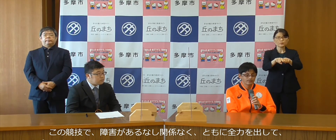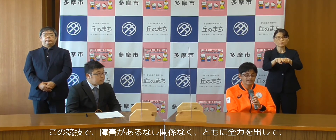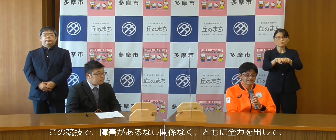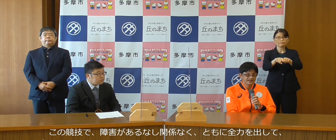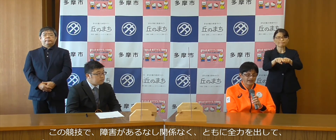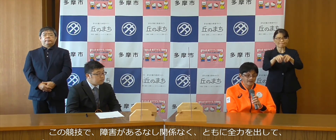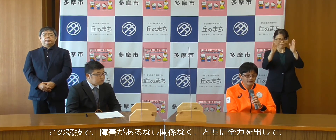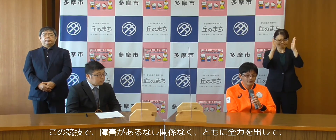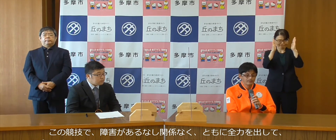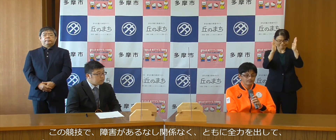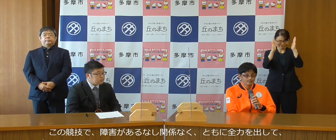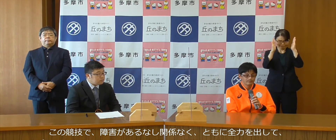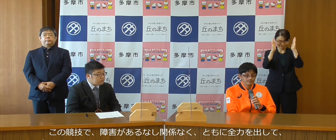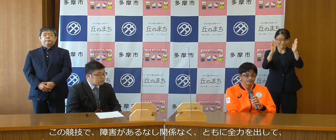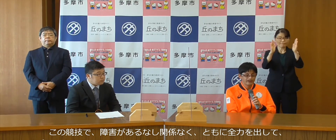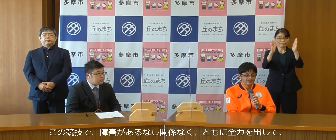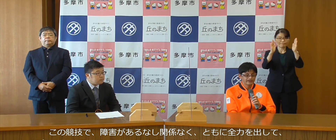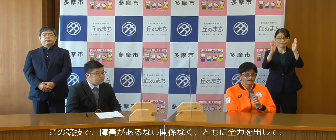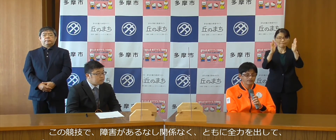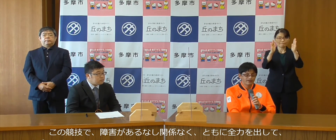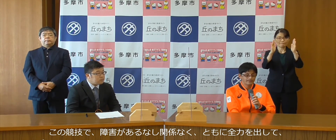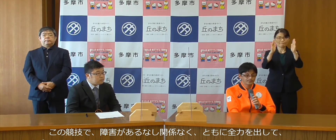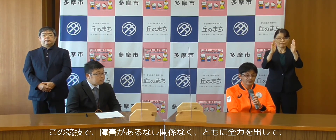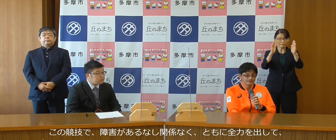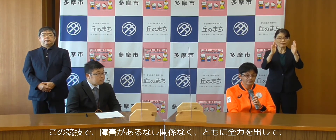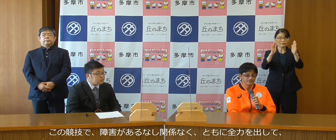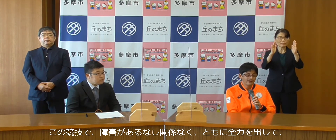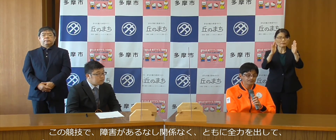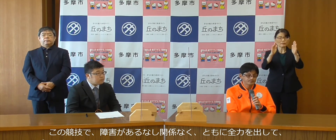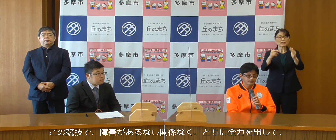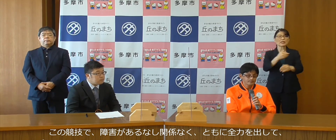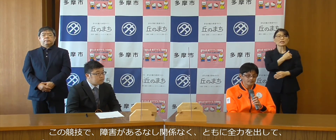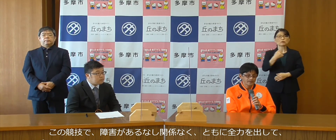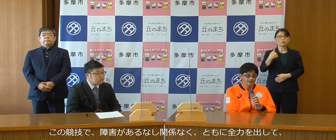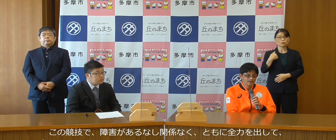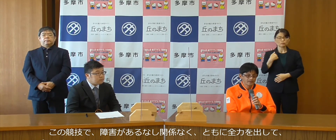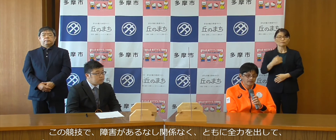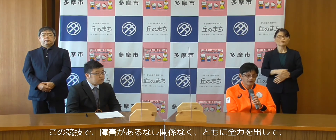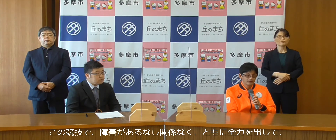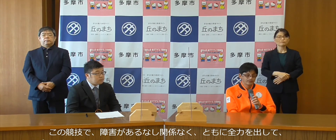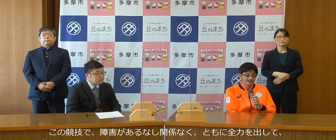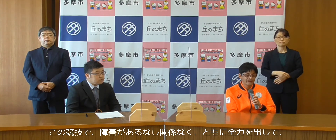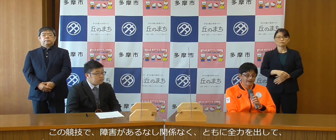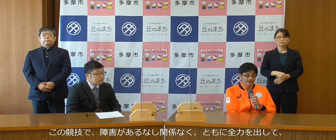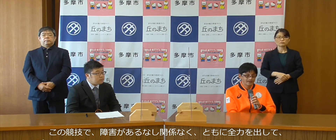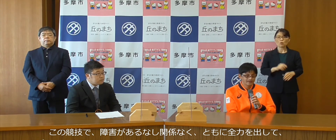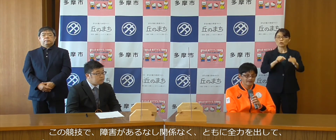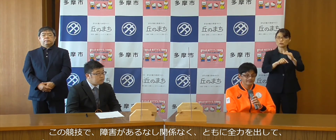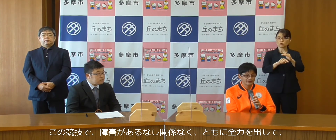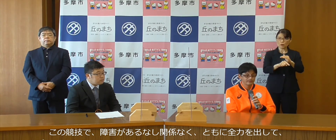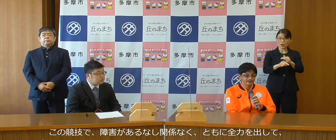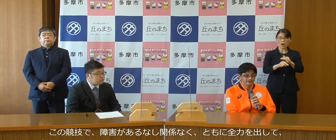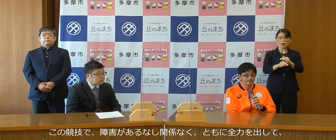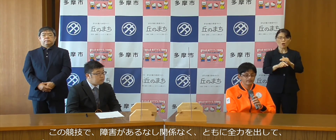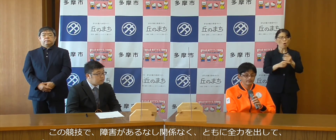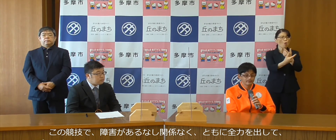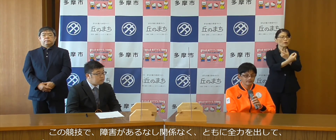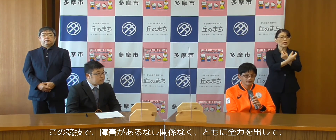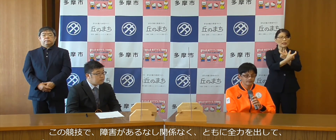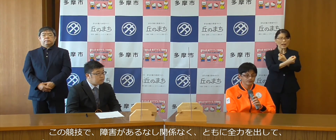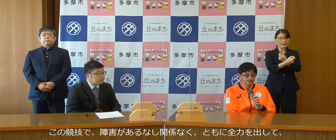全力を出してプレーできるのは、一つはお互いが活躍でき